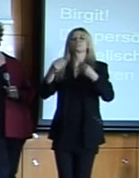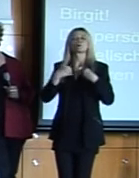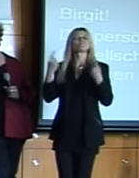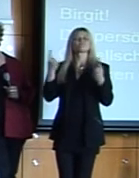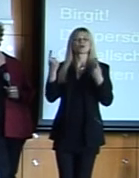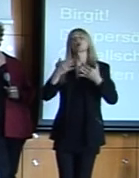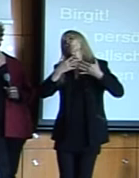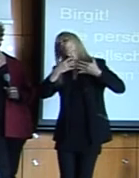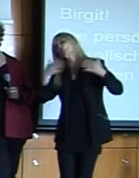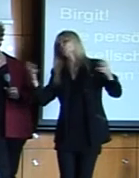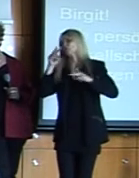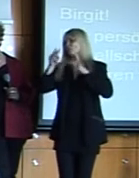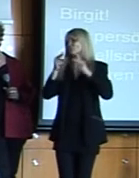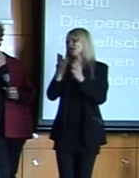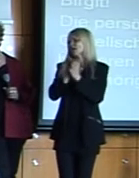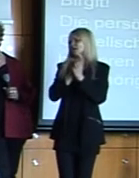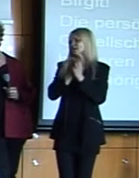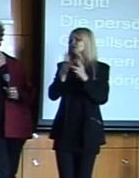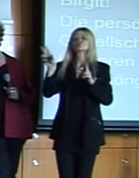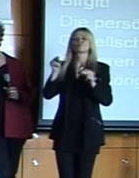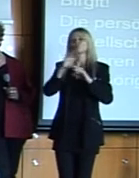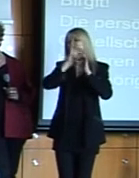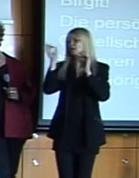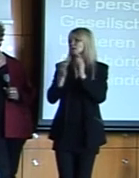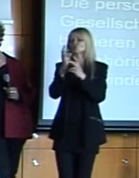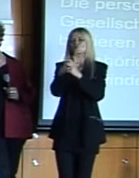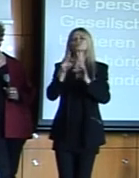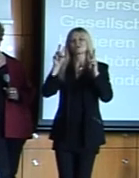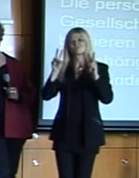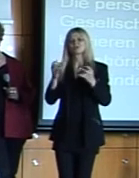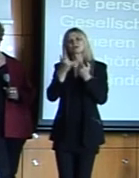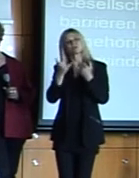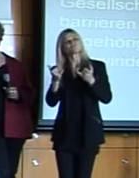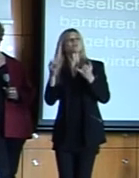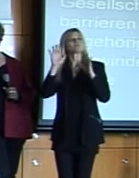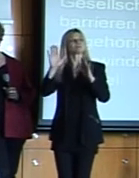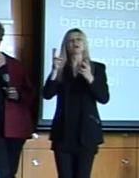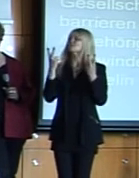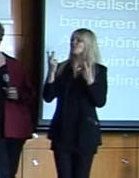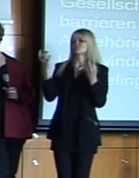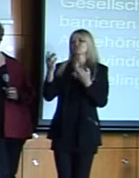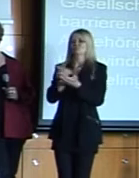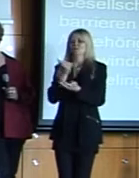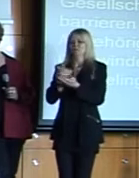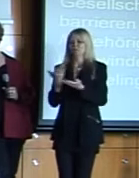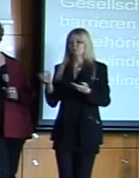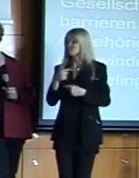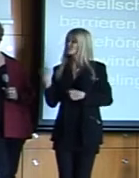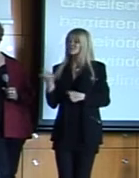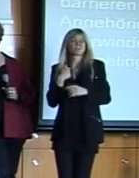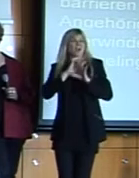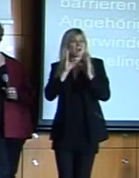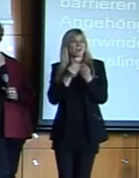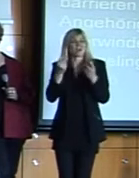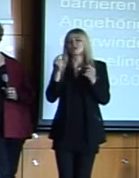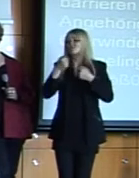Österreichs endlich den Stellenwert, den er verdient. Und dann war unser Engagement, wir sind Freiwillige, die